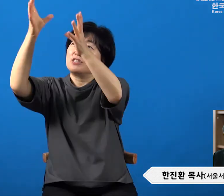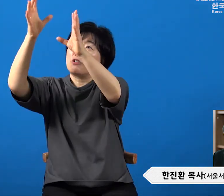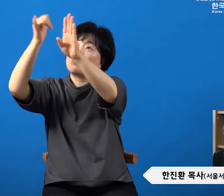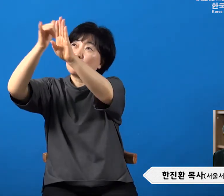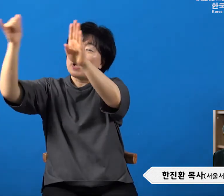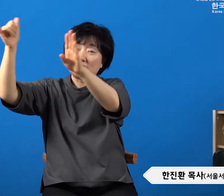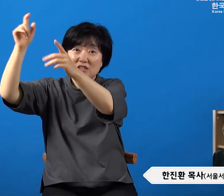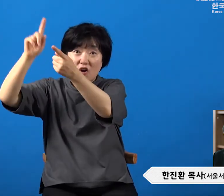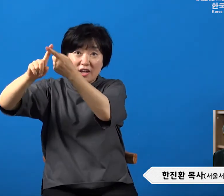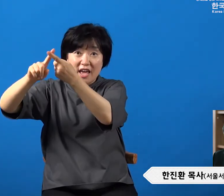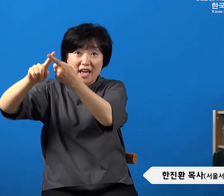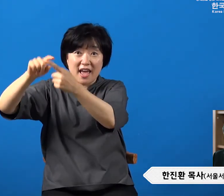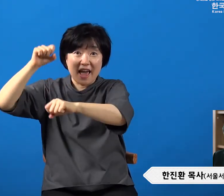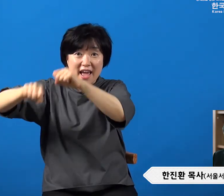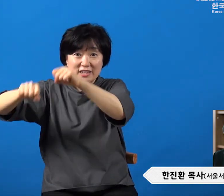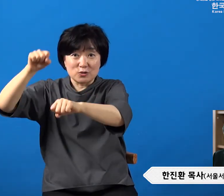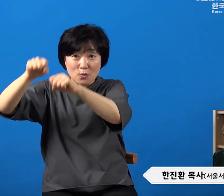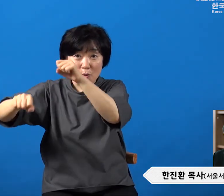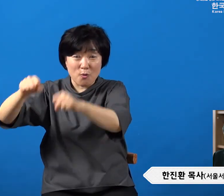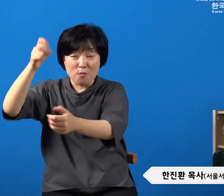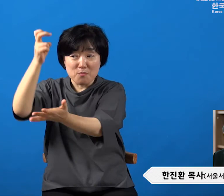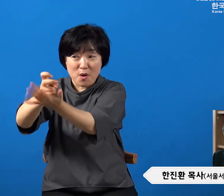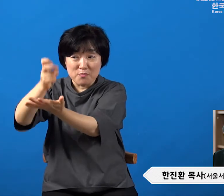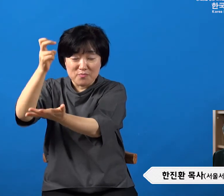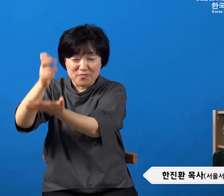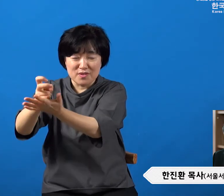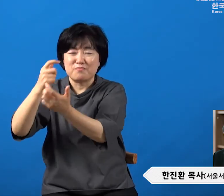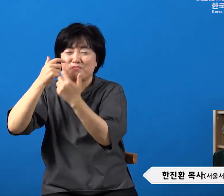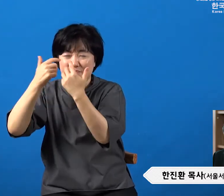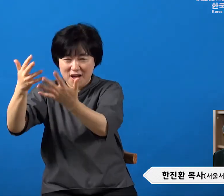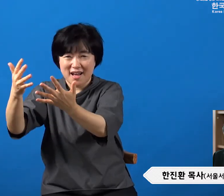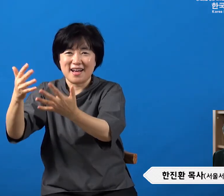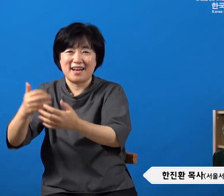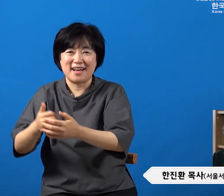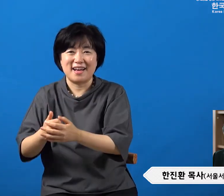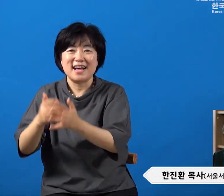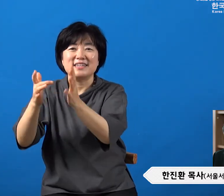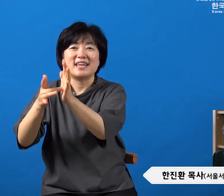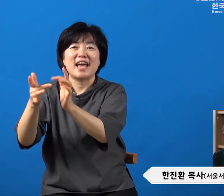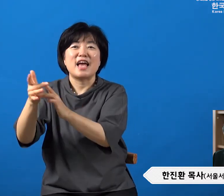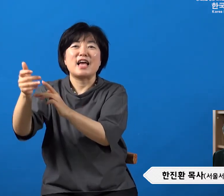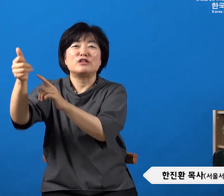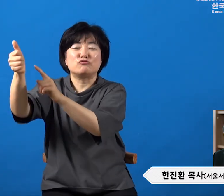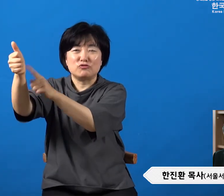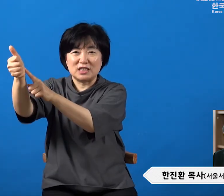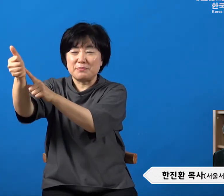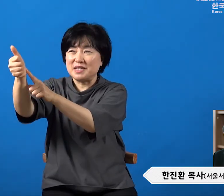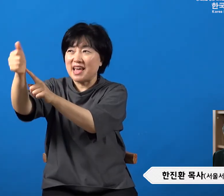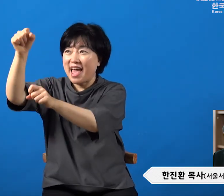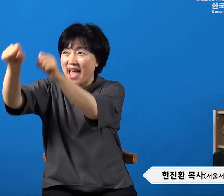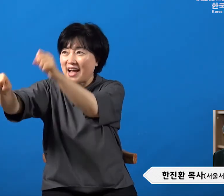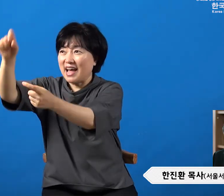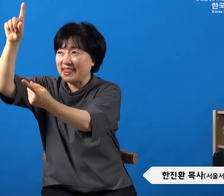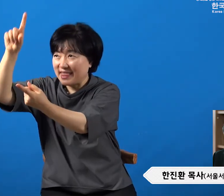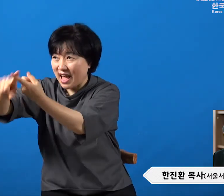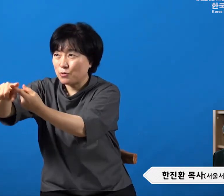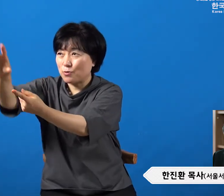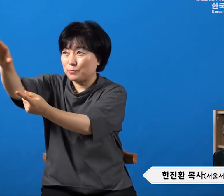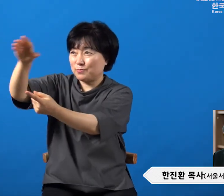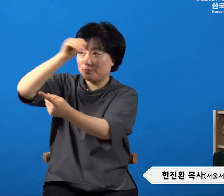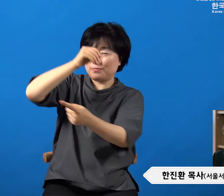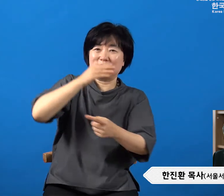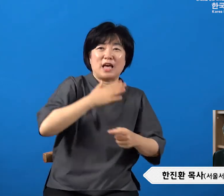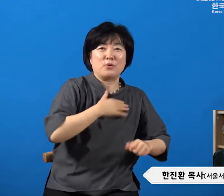백성의 행동 강령은 심플합니다. 당신이 제게 하신 대로 저도 다른 사람들에게 하겠습니다.